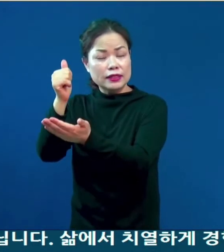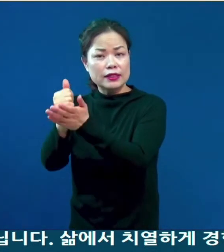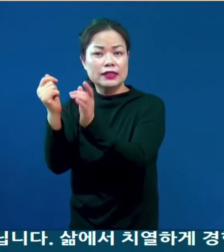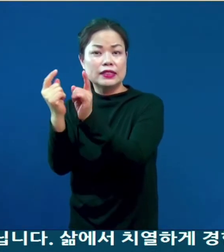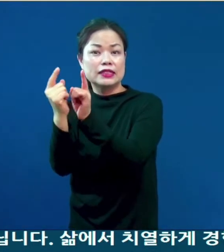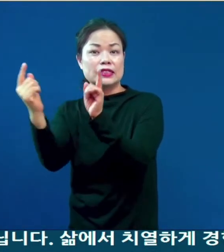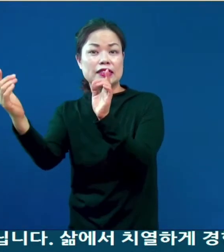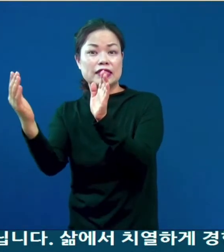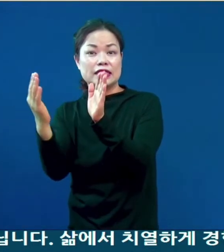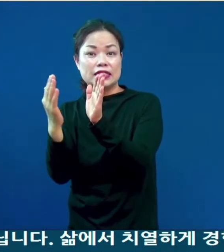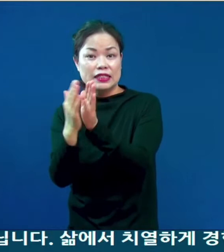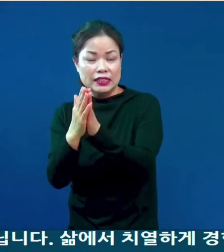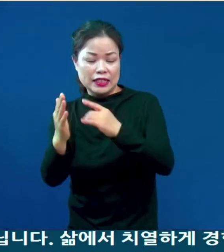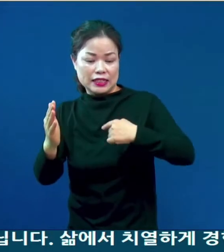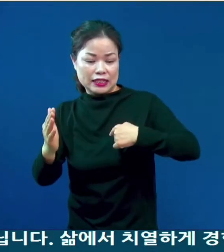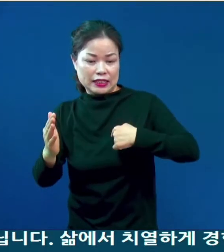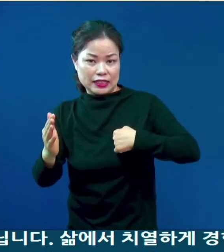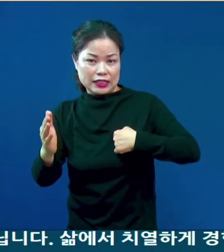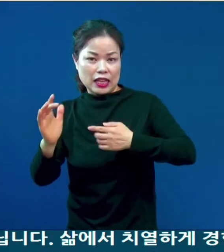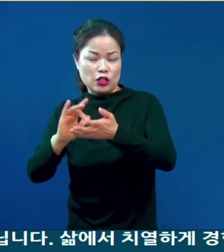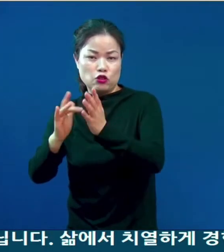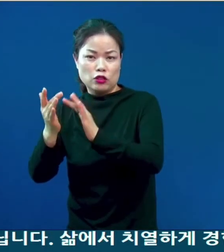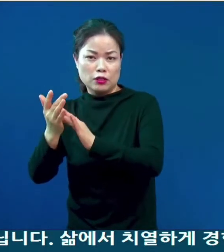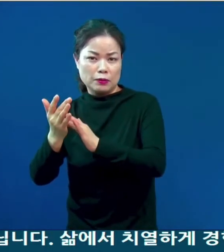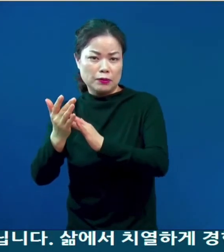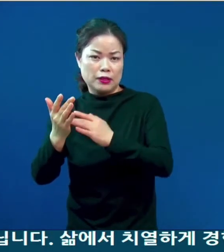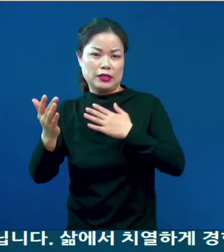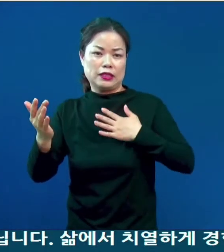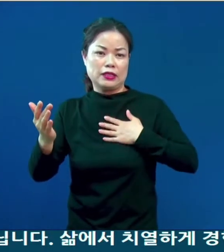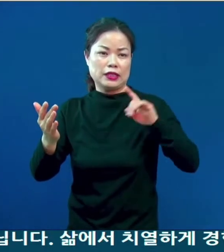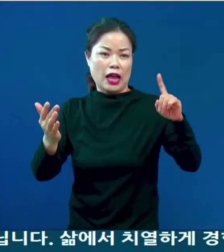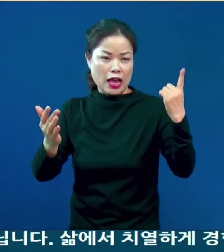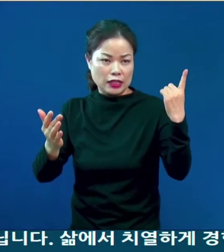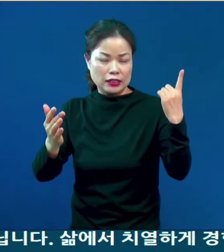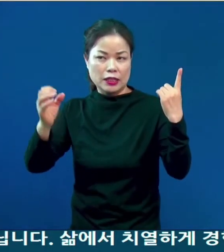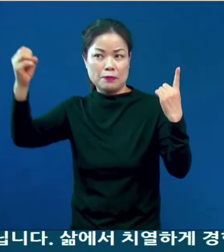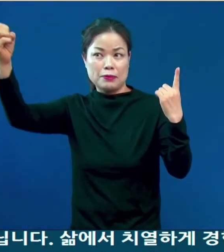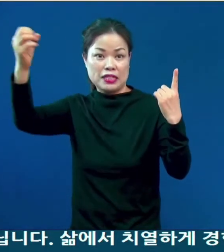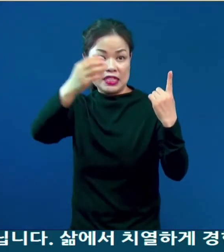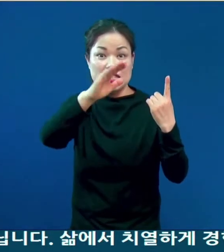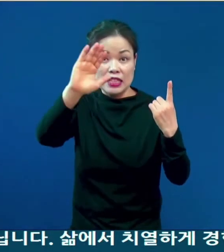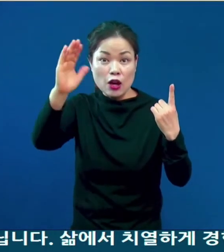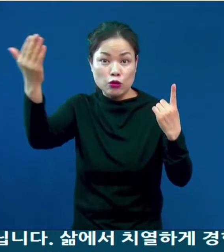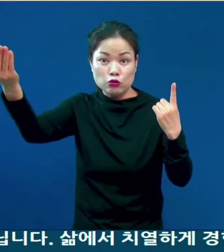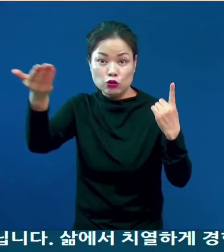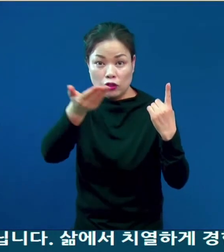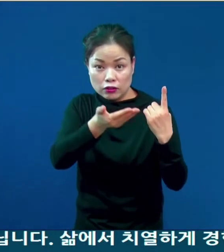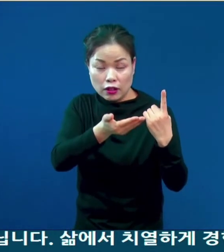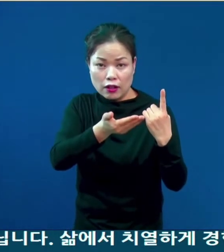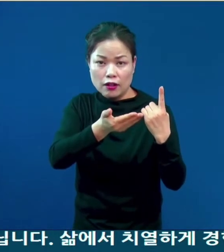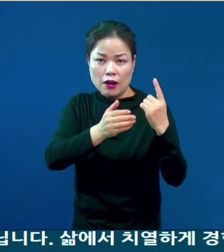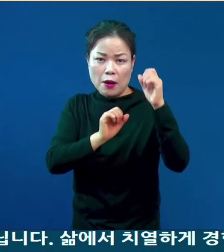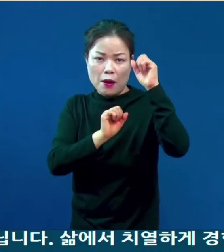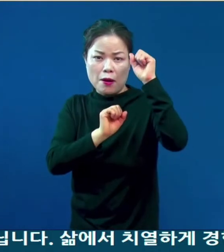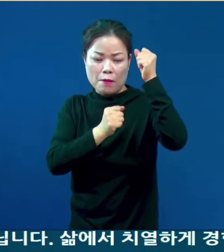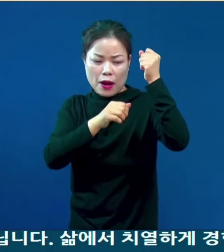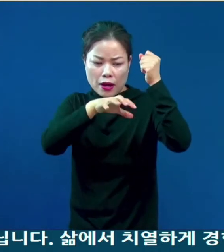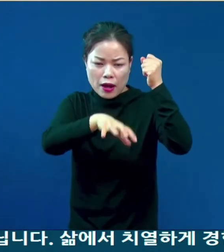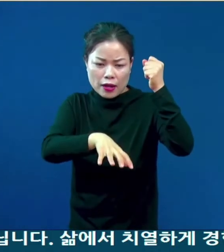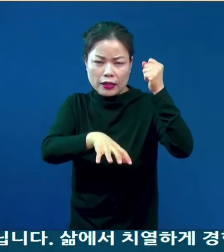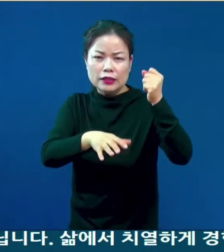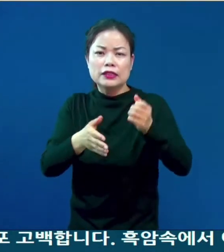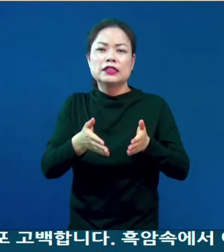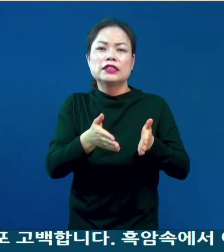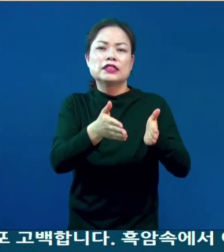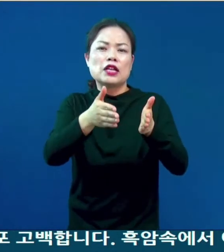친히 그 자신이 빛이 되어서 자신의 인생 가운데 찾아오셔서 자기의 발에, 자기의 길